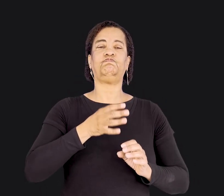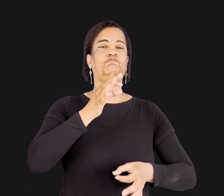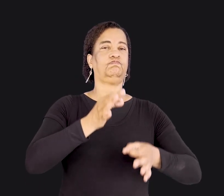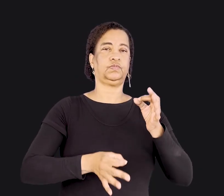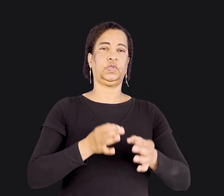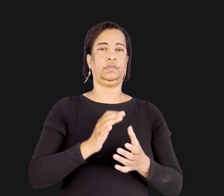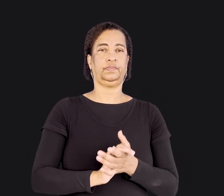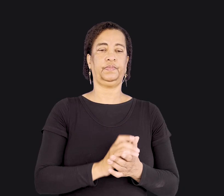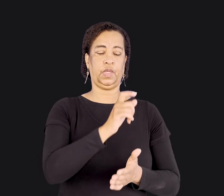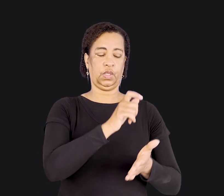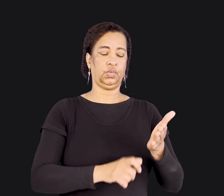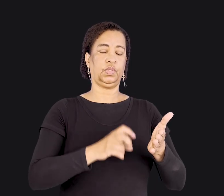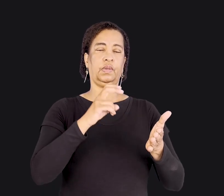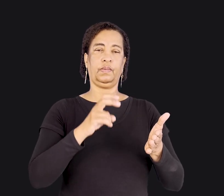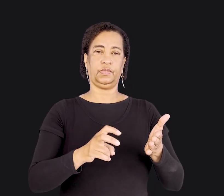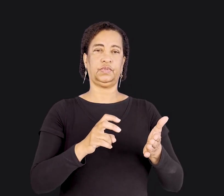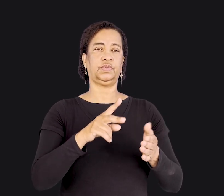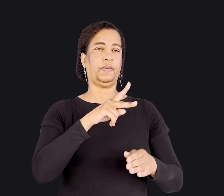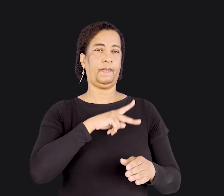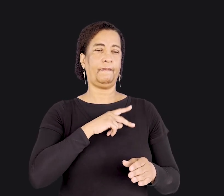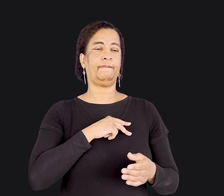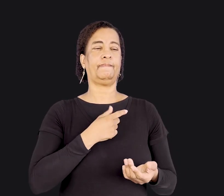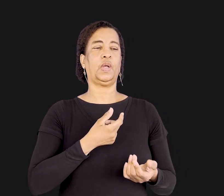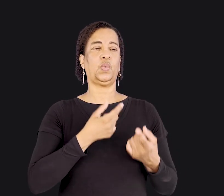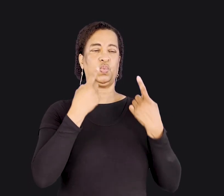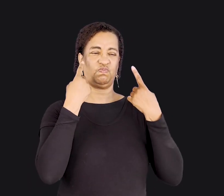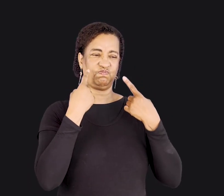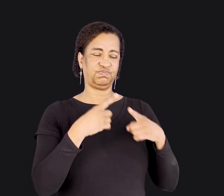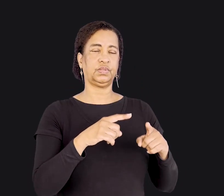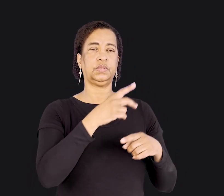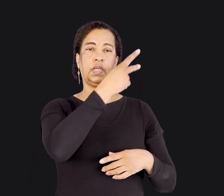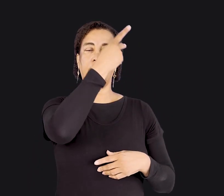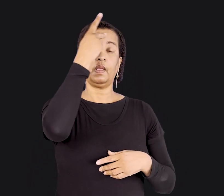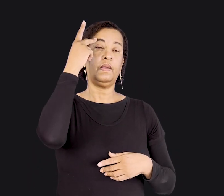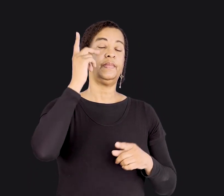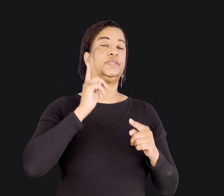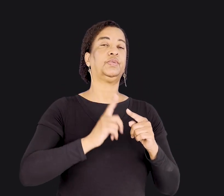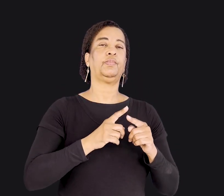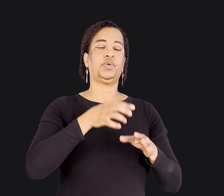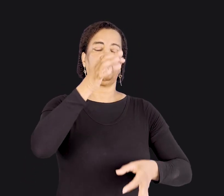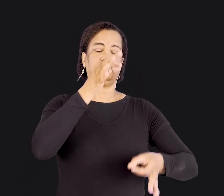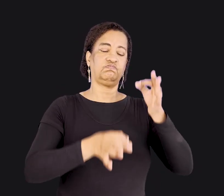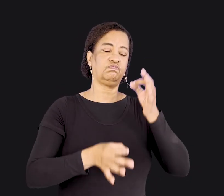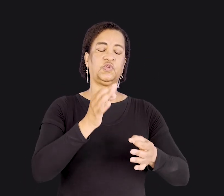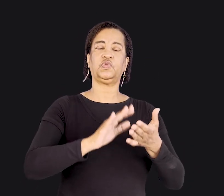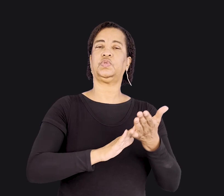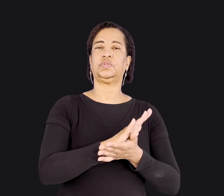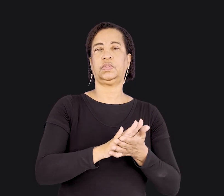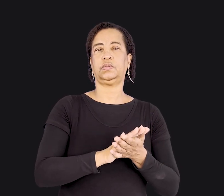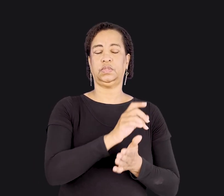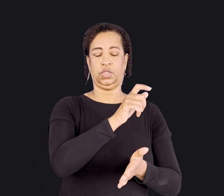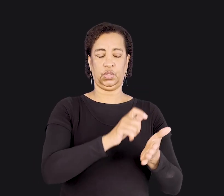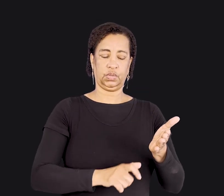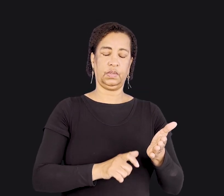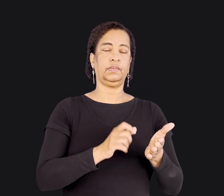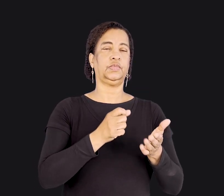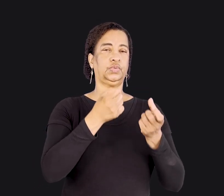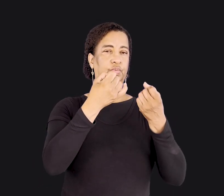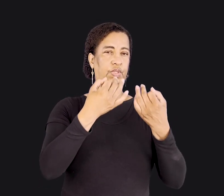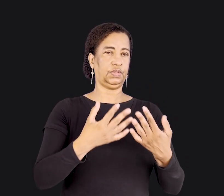No capítulo 5, Paulo repreende as mesmas pessoas porque elas não estavam julgando. Nesse capítulo, Paulo confronta